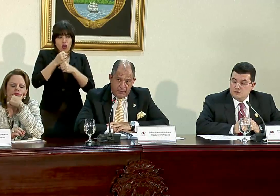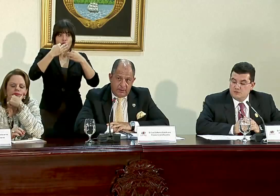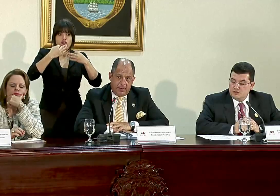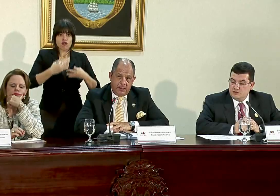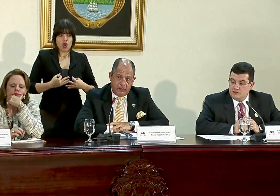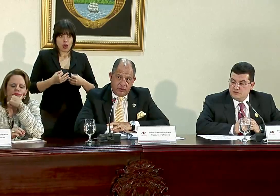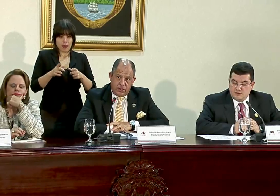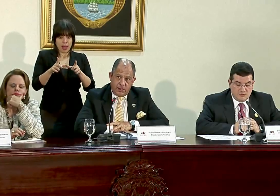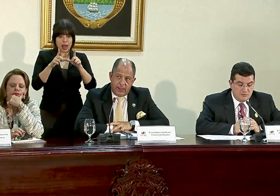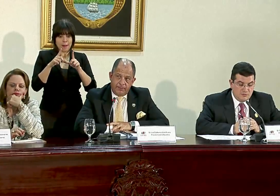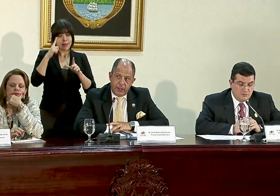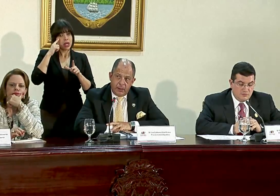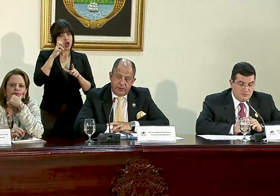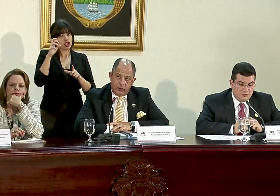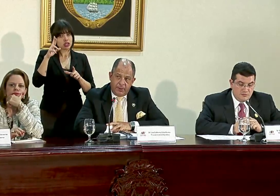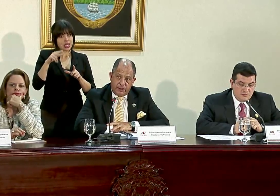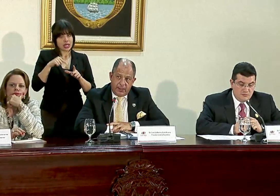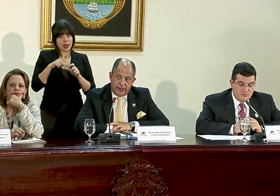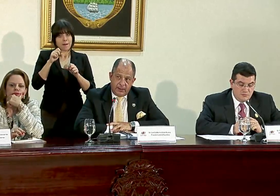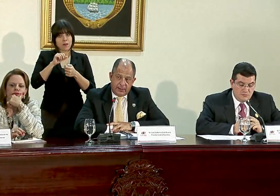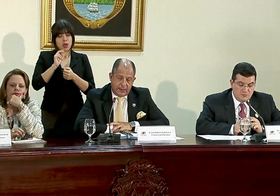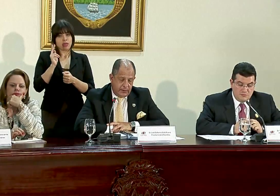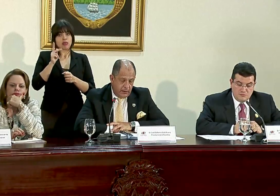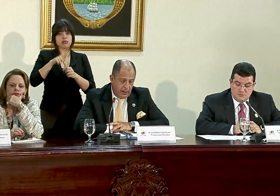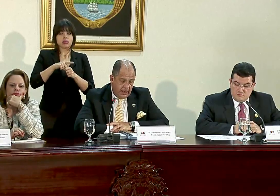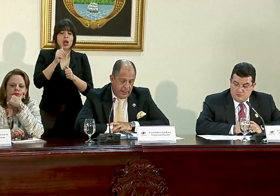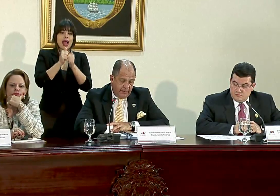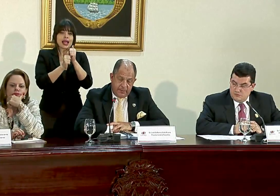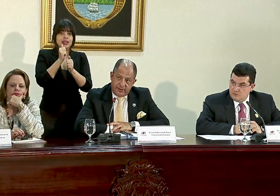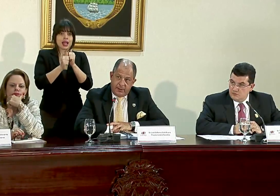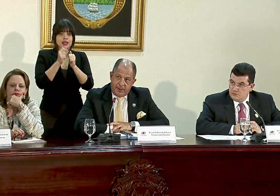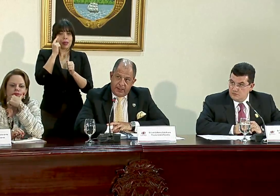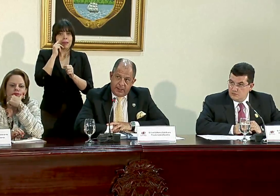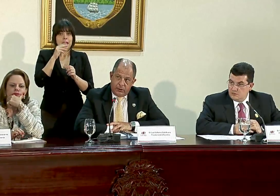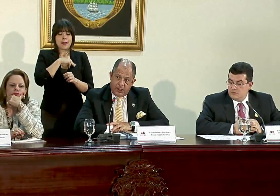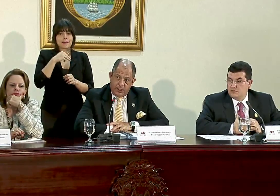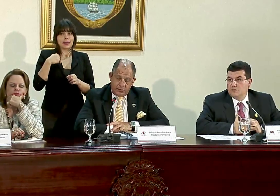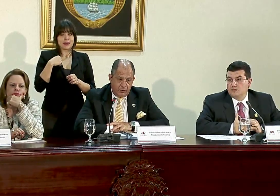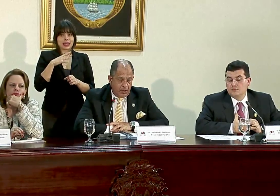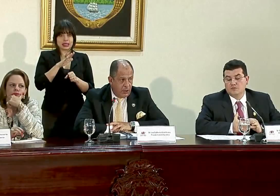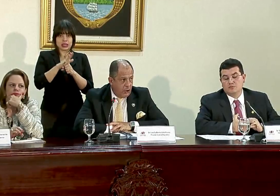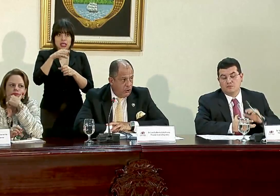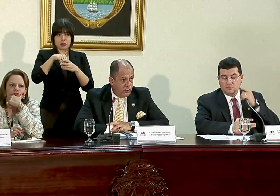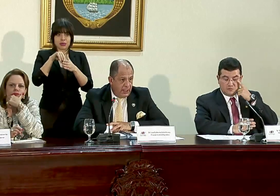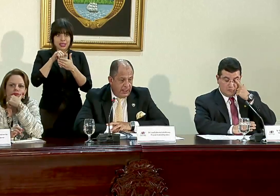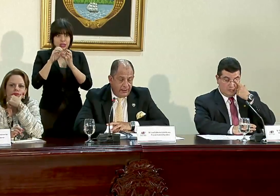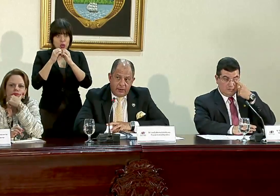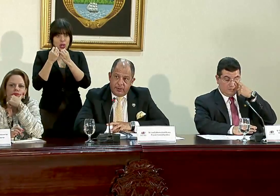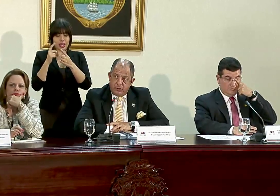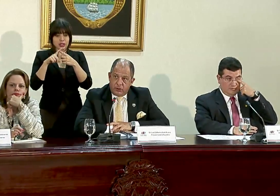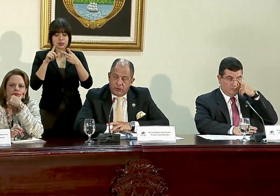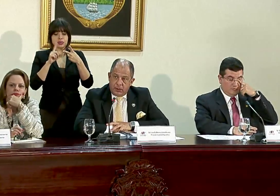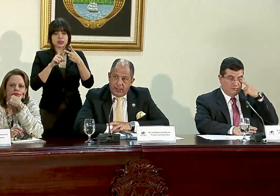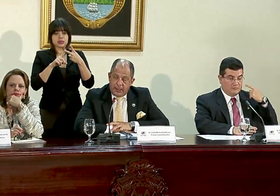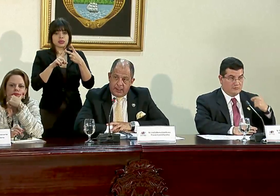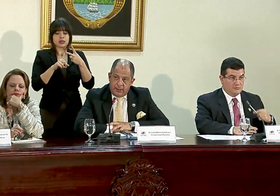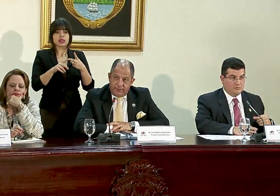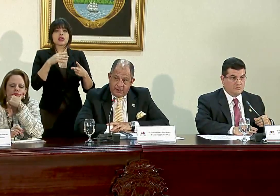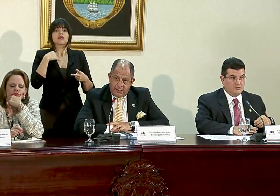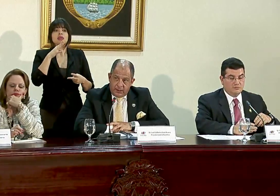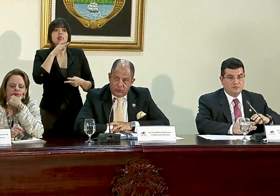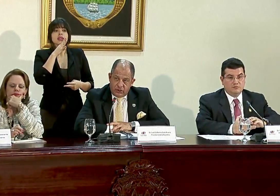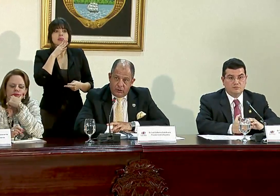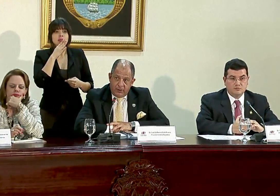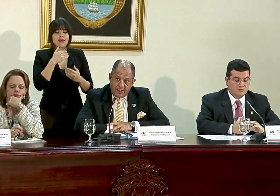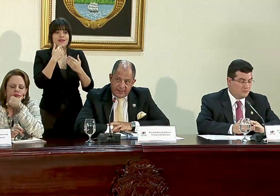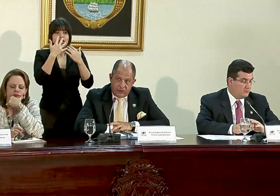formalmente para que Costa Rica se convierta en candidata a la membresía plena en el organismo y una intervención que haré